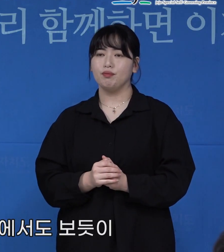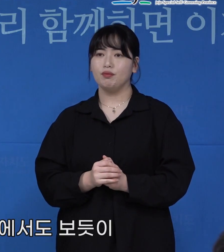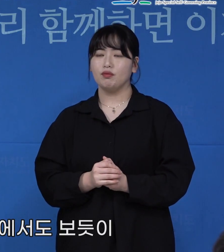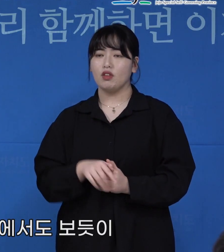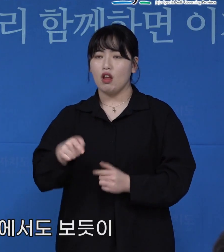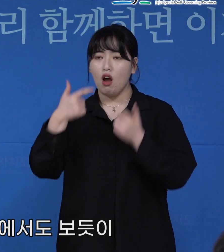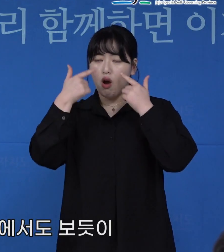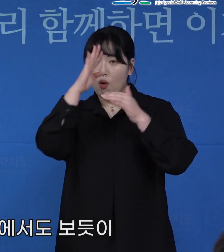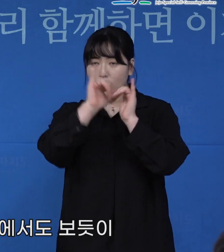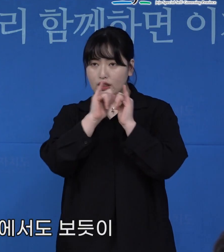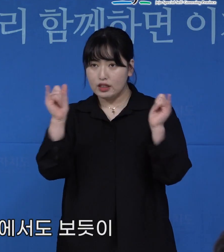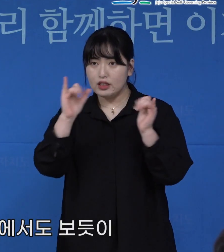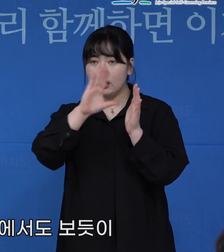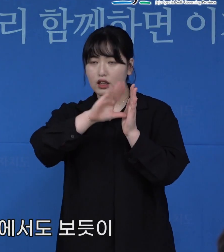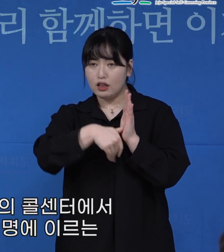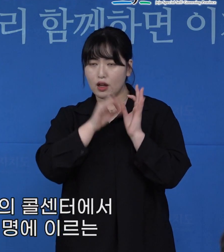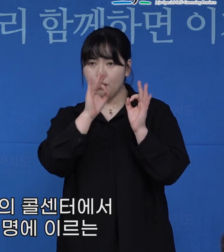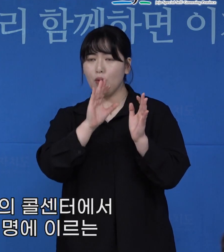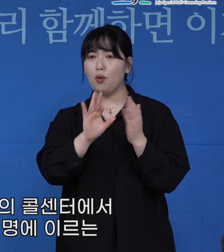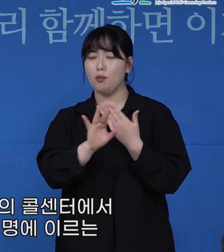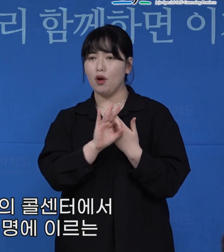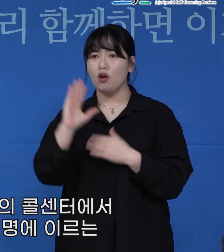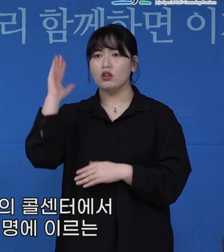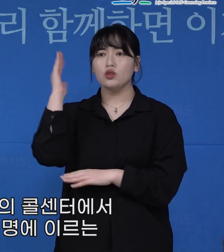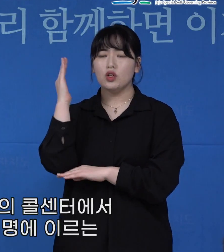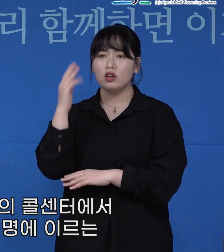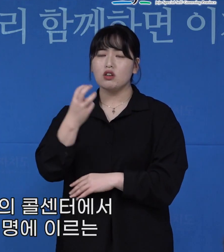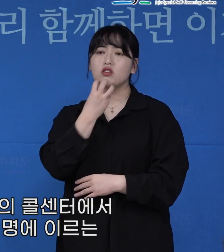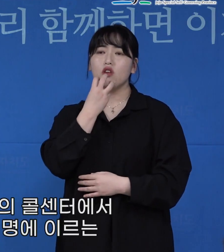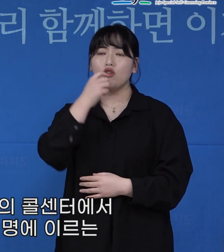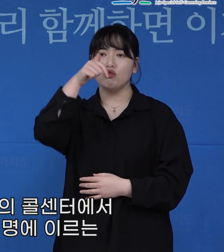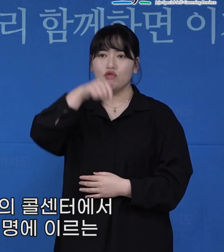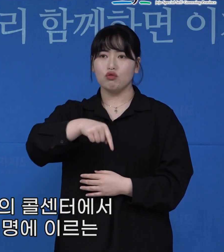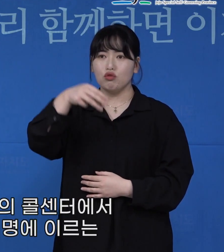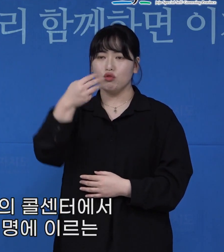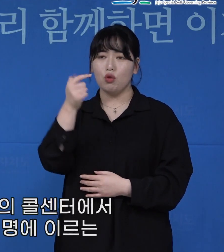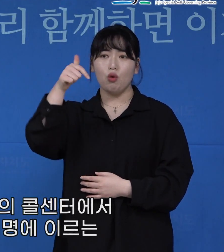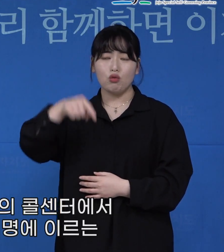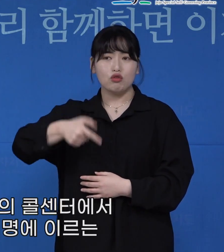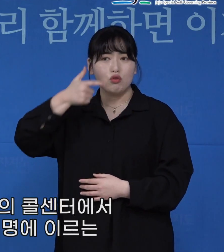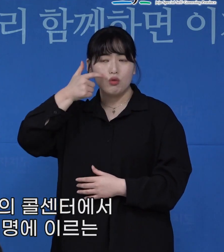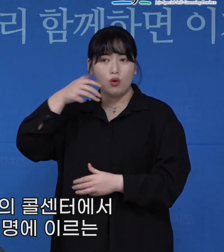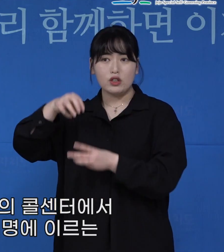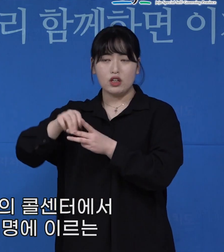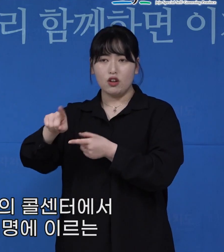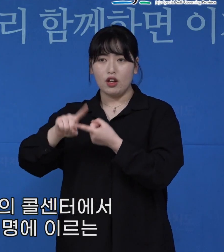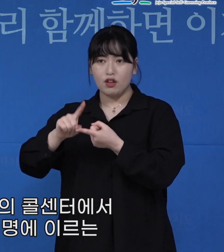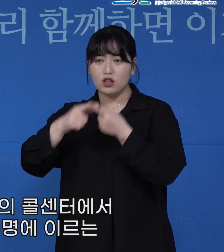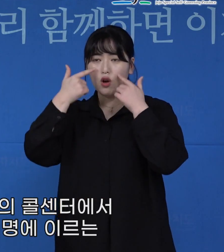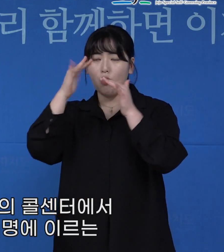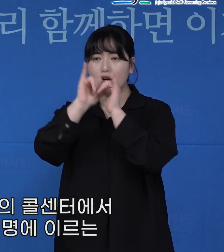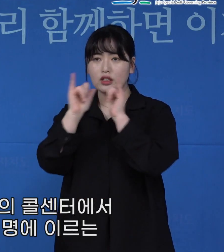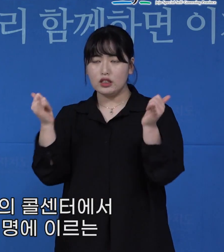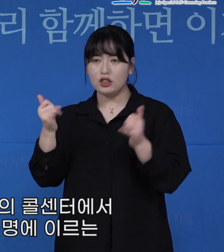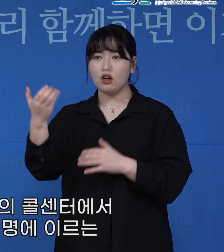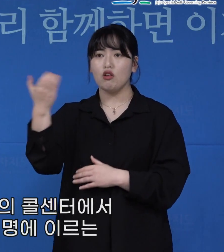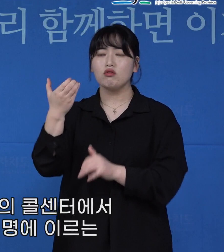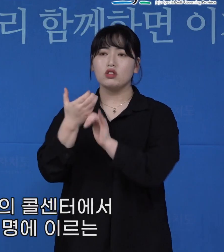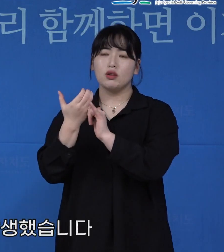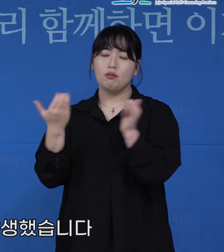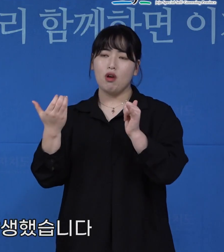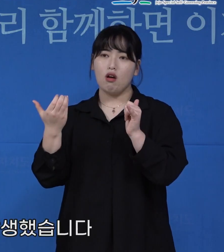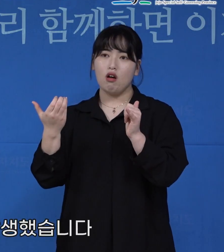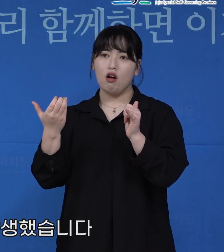이 확진자의 경우에서 보듯이 최근 서울 구로구의 콜센터에서 확진자가 90명에